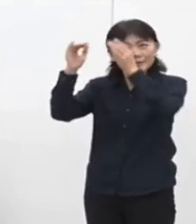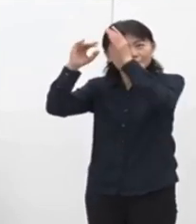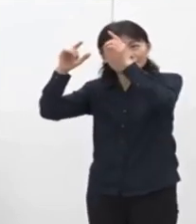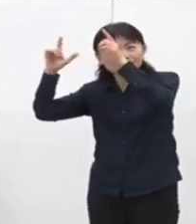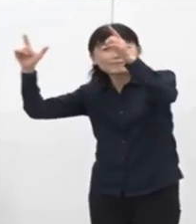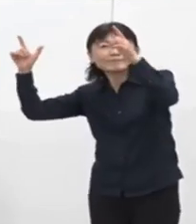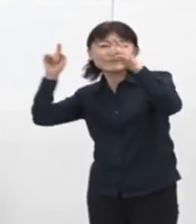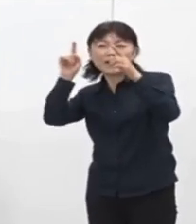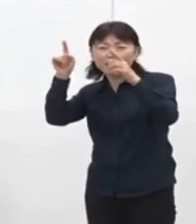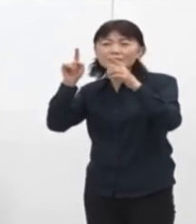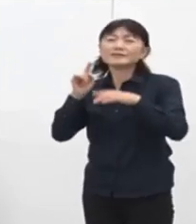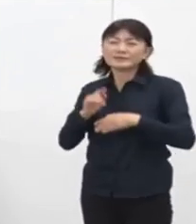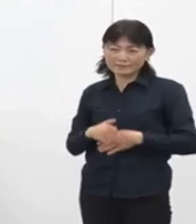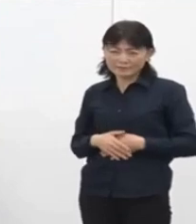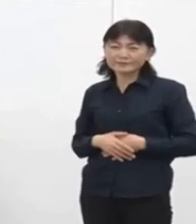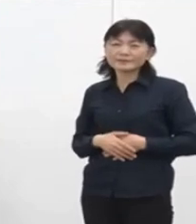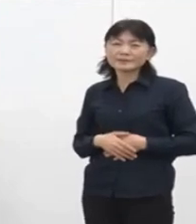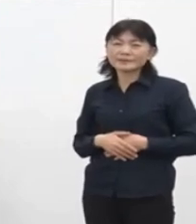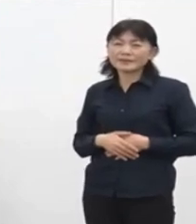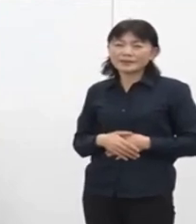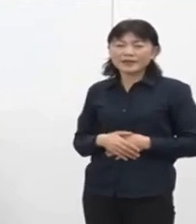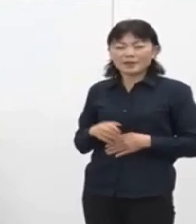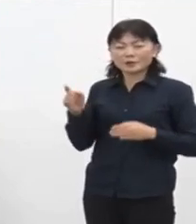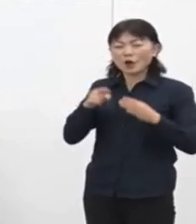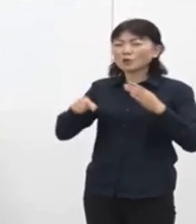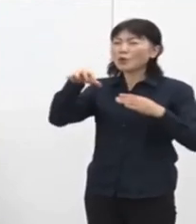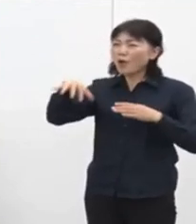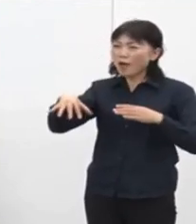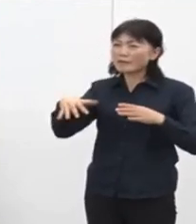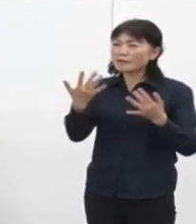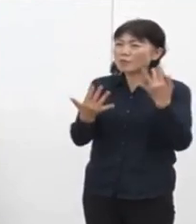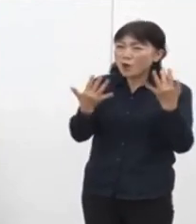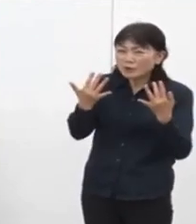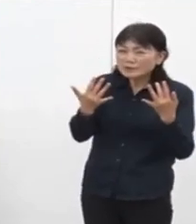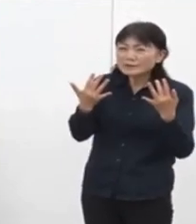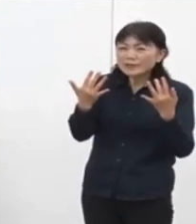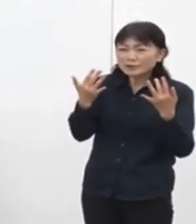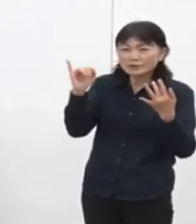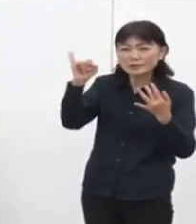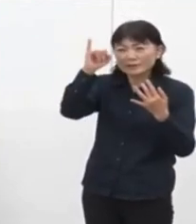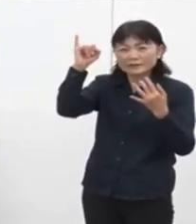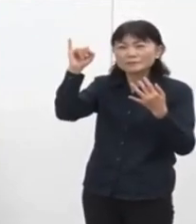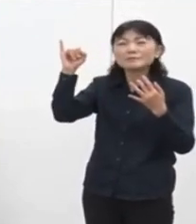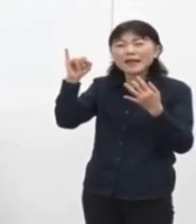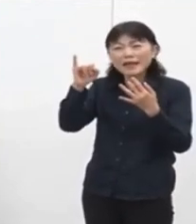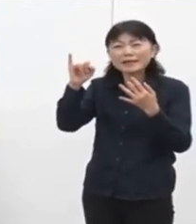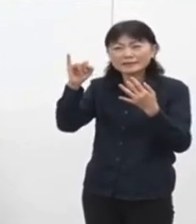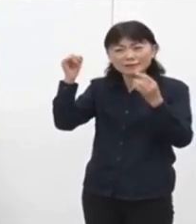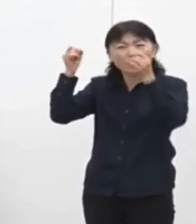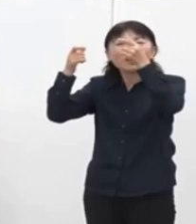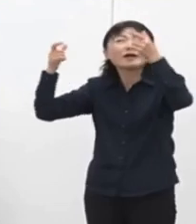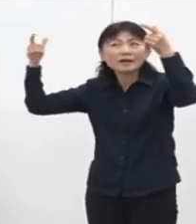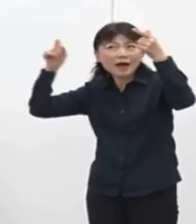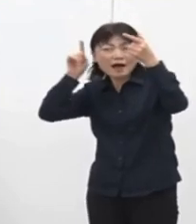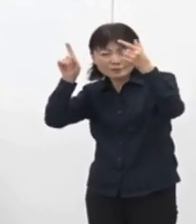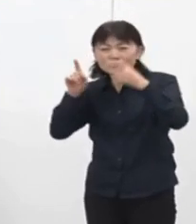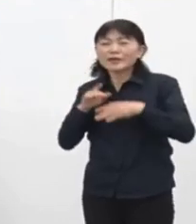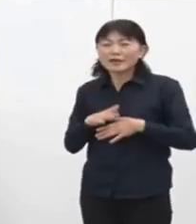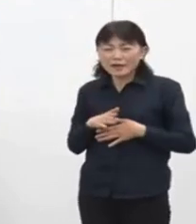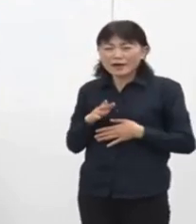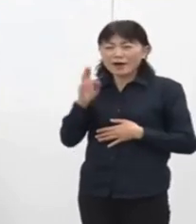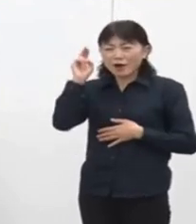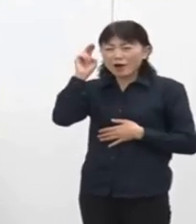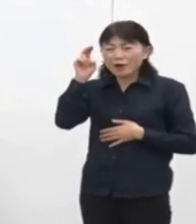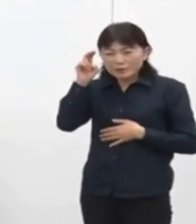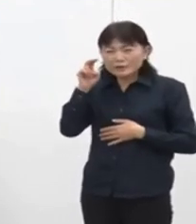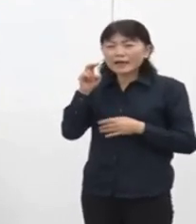ね。そういうイメージで、あのそこが公園や森といったイメージになれば、僕はあの大阪市内のあのさらにこう都市